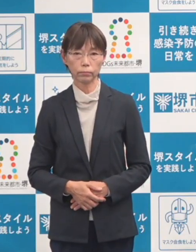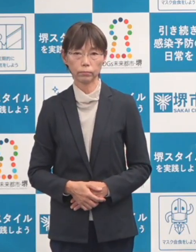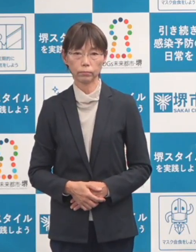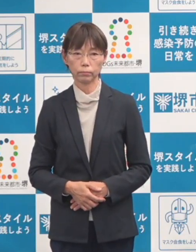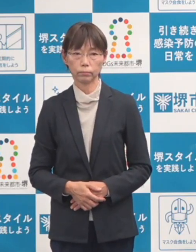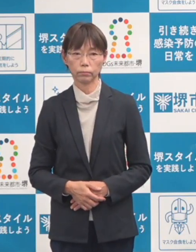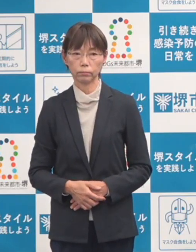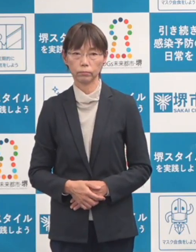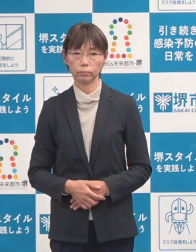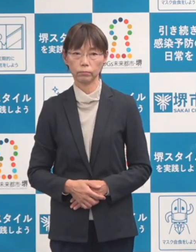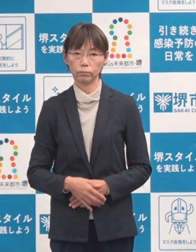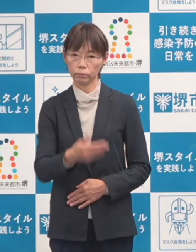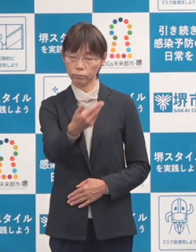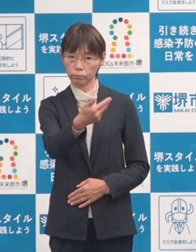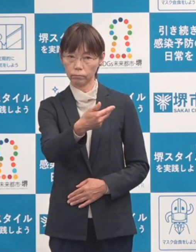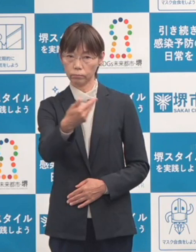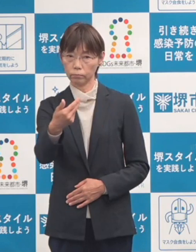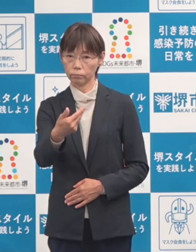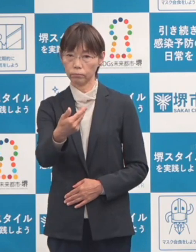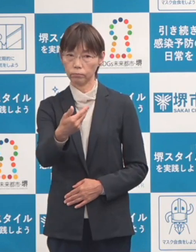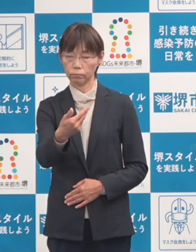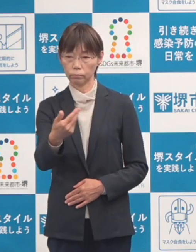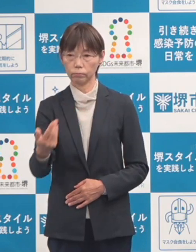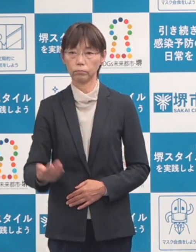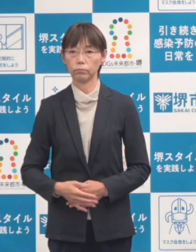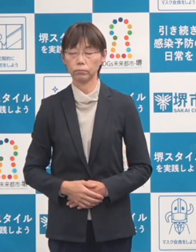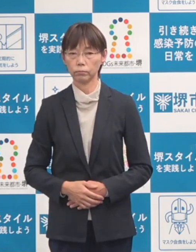他にご質問いかがでしょうか。